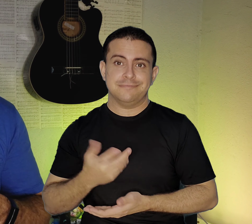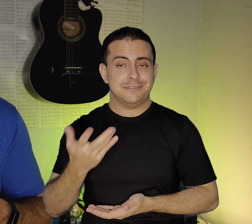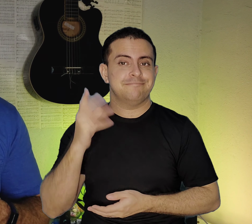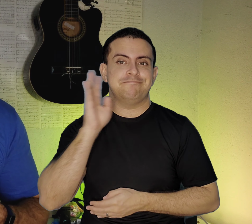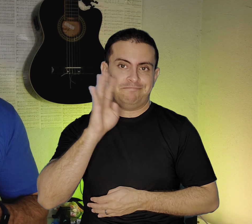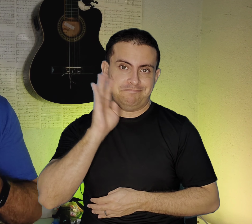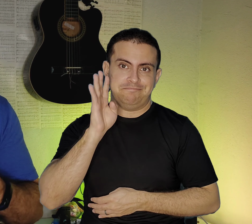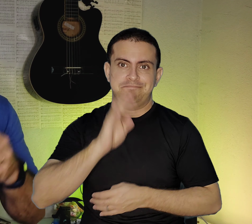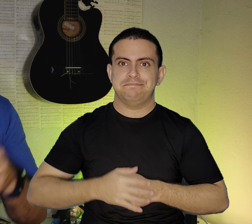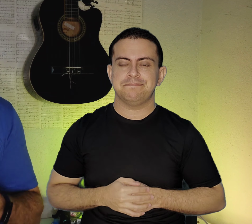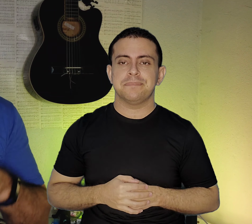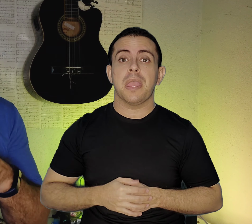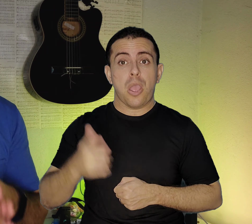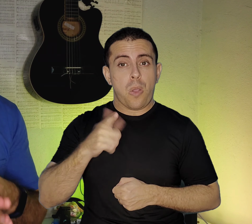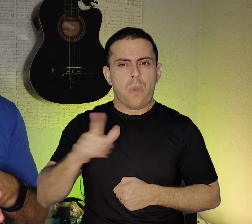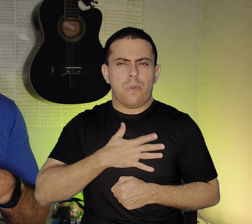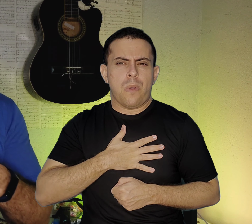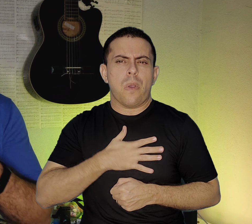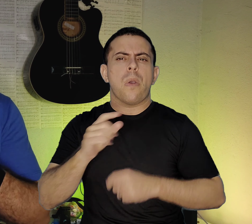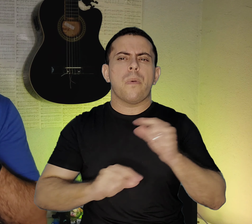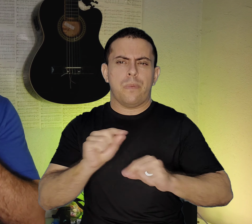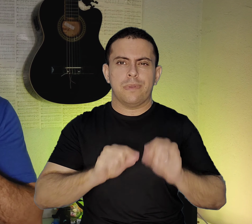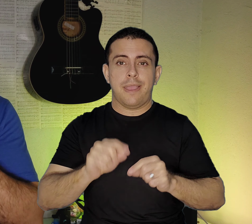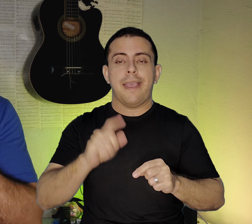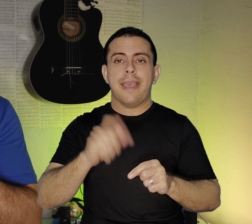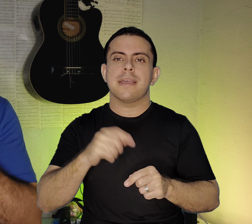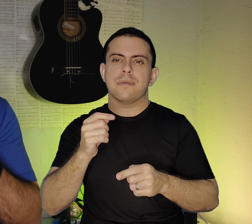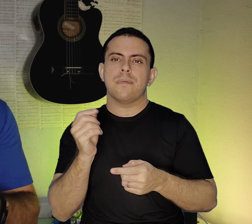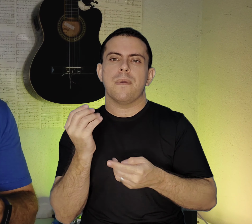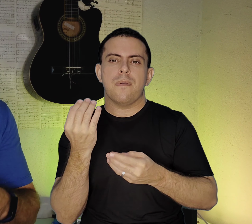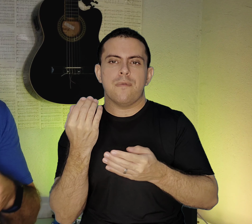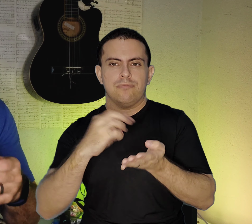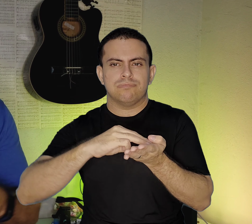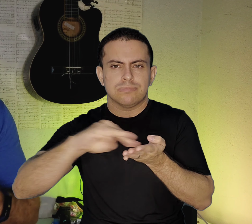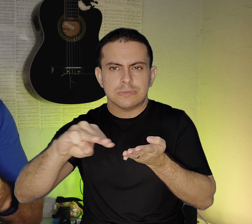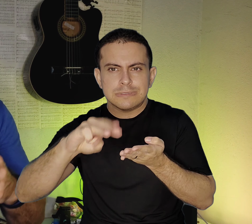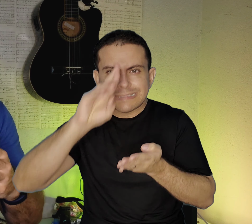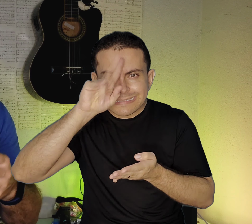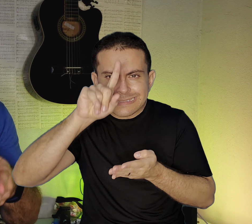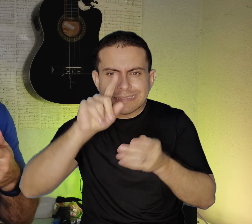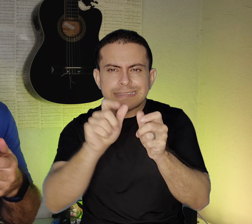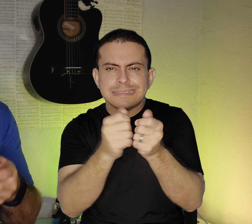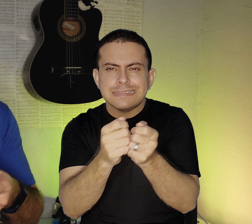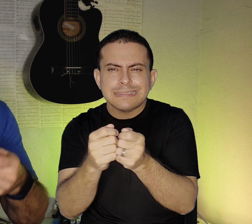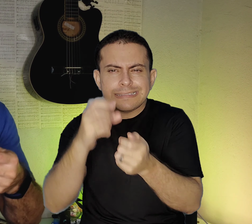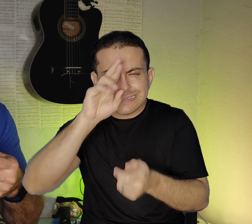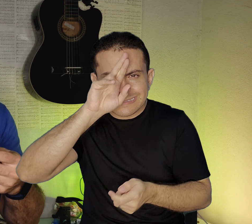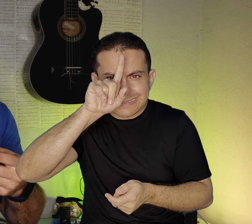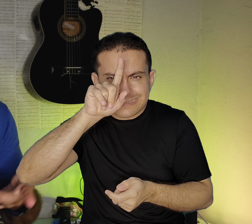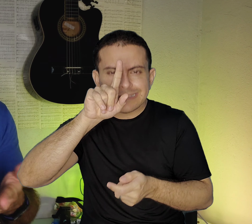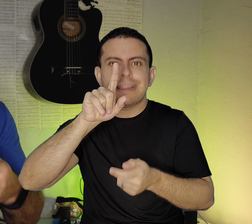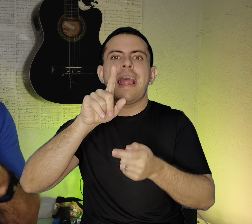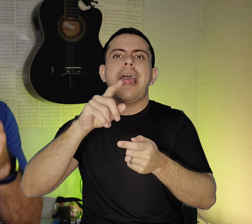bem interessante Uma coisa também que eu gosto muito é para você corrigir as mensagens Por exemplo, no WhatsApp se você mandou errado Aí